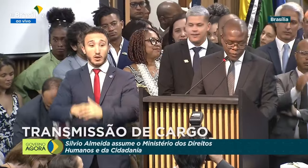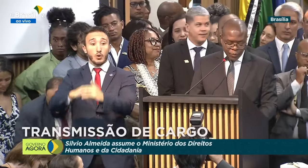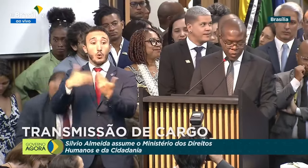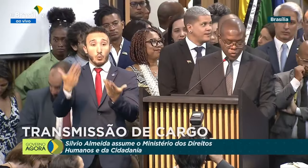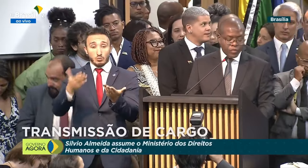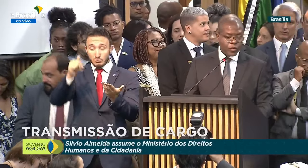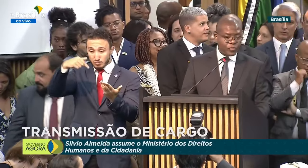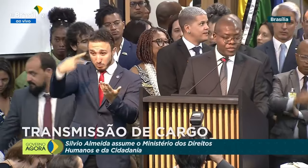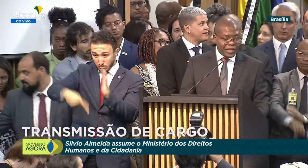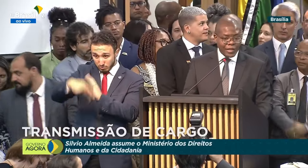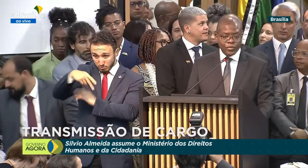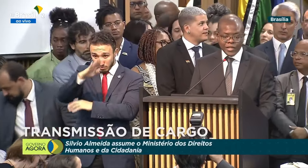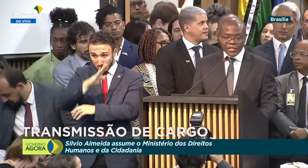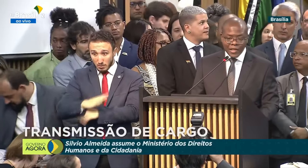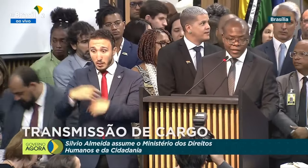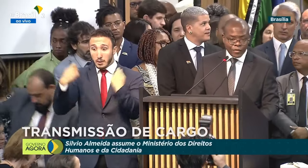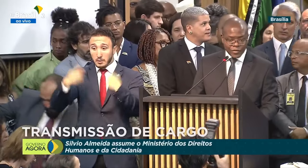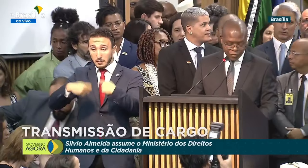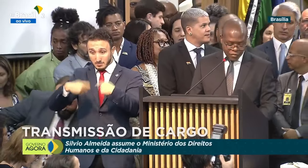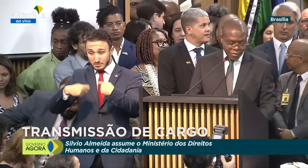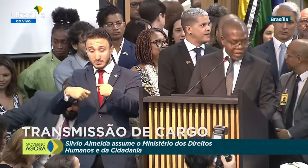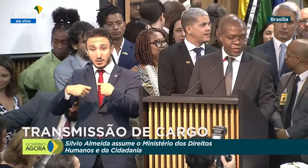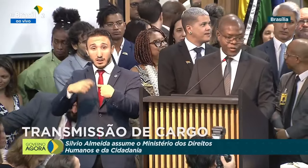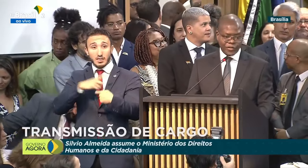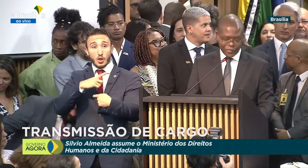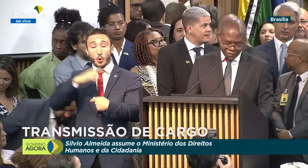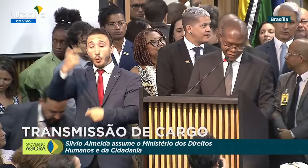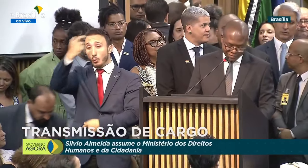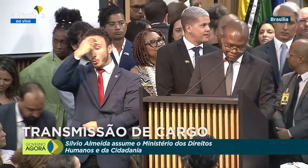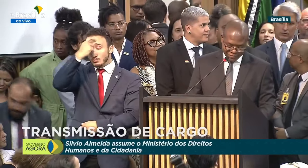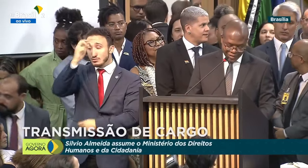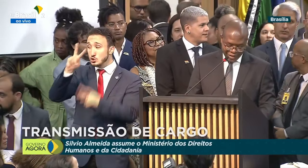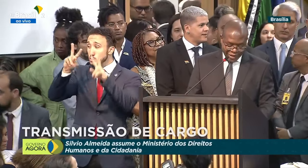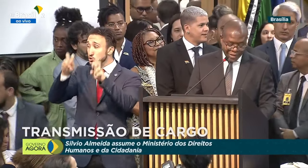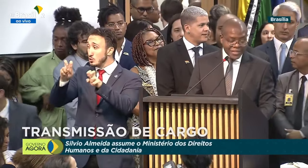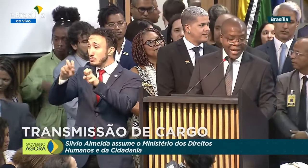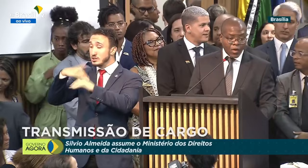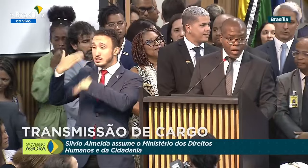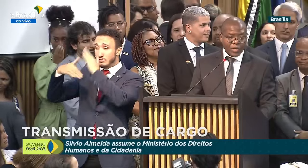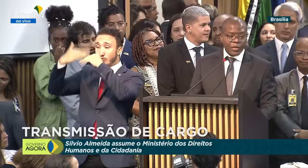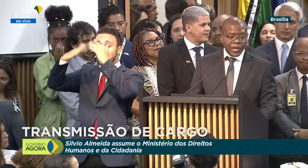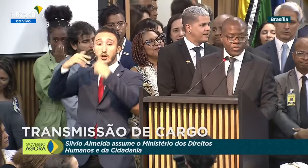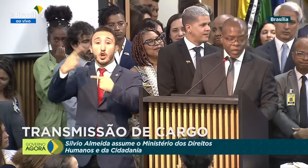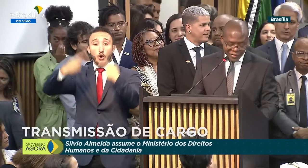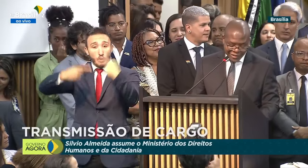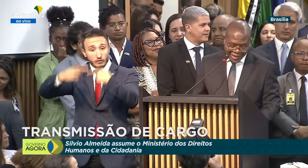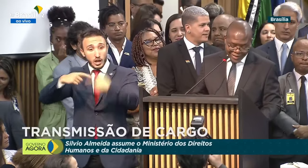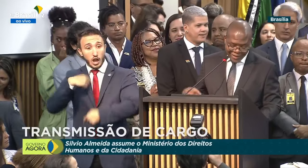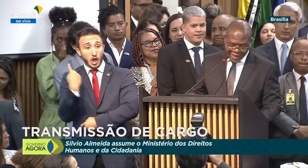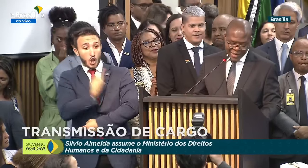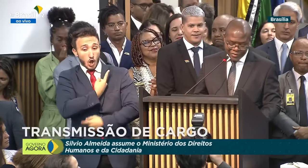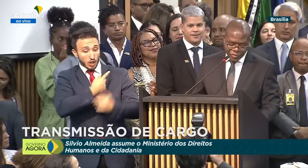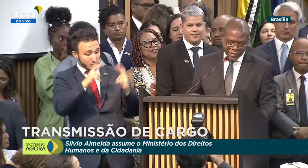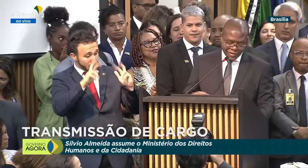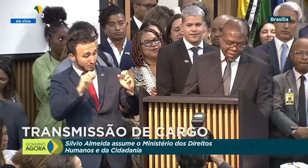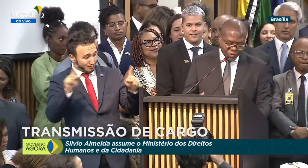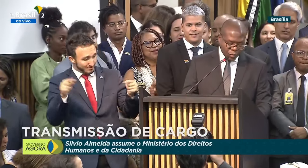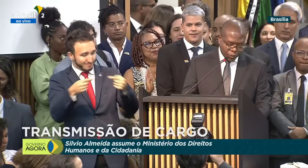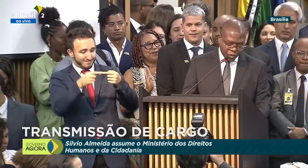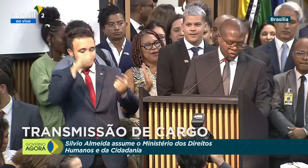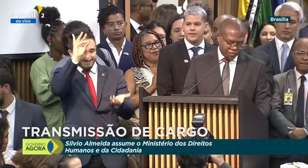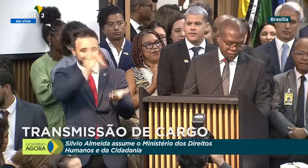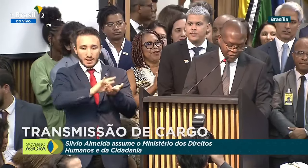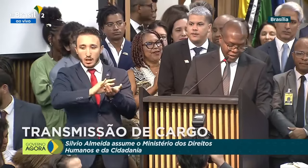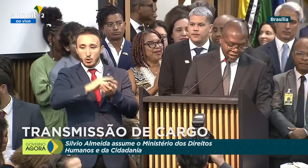Global precisa propor um novo conceito de direito ao desenvolvimento senhores que dialogue com as nossas realidades quando